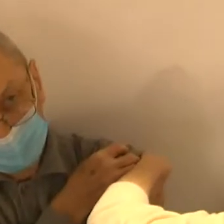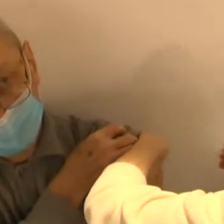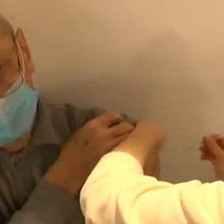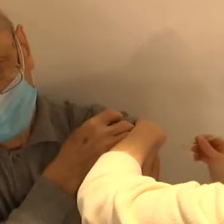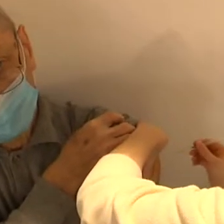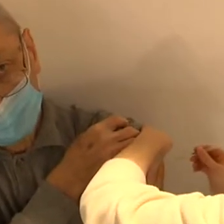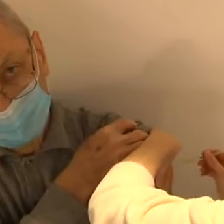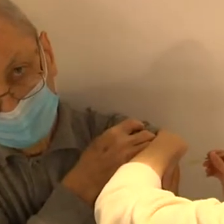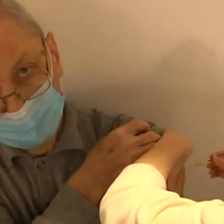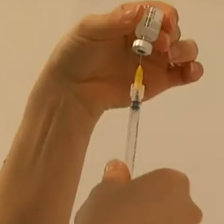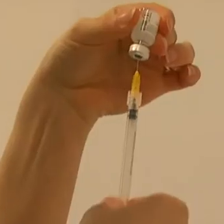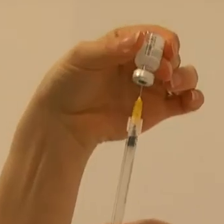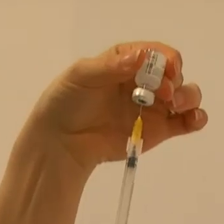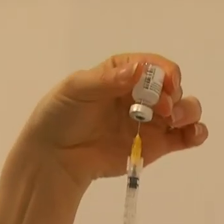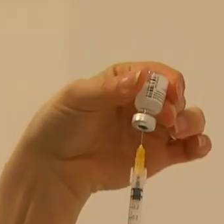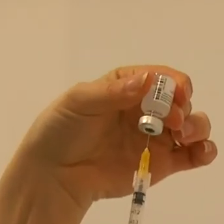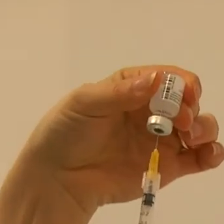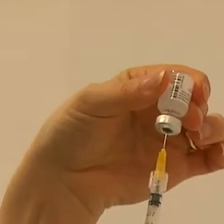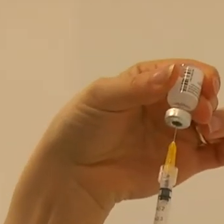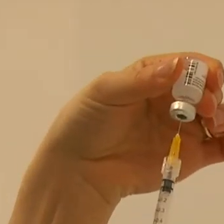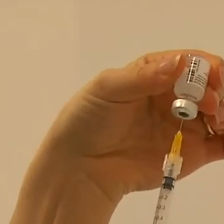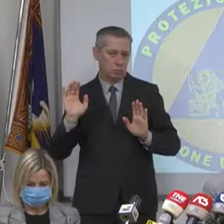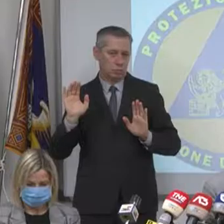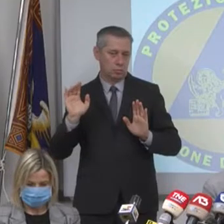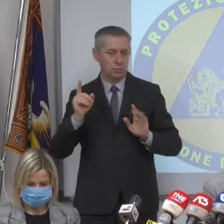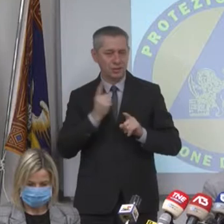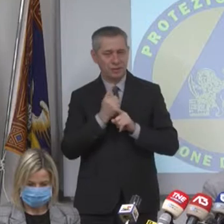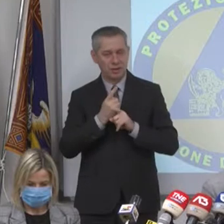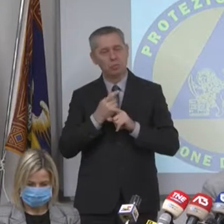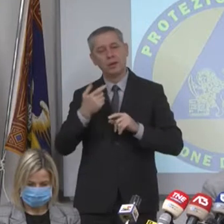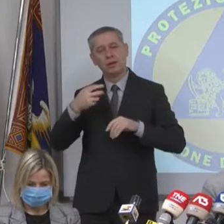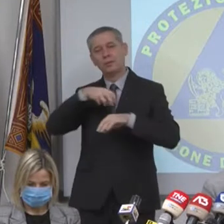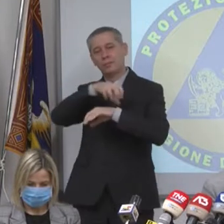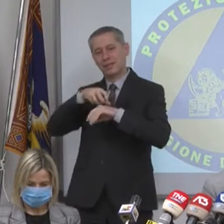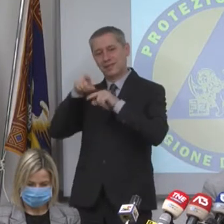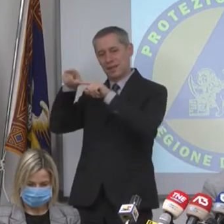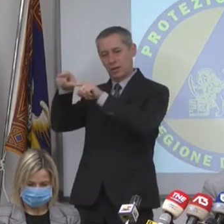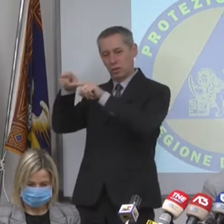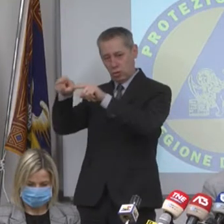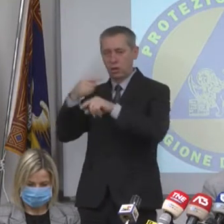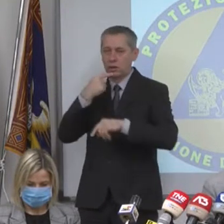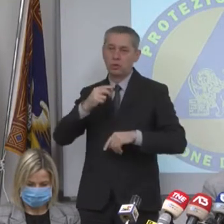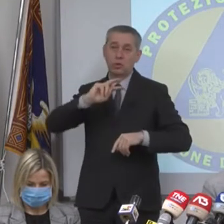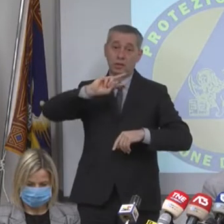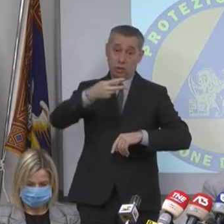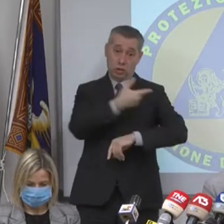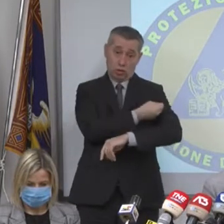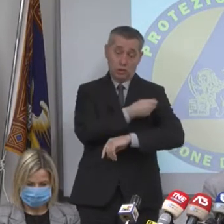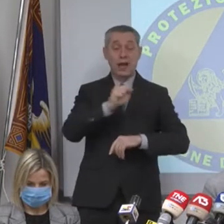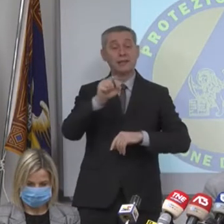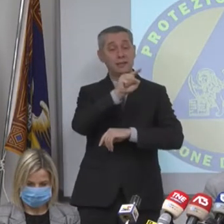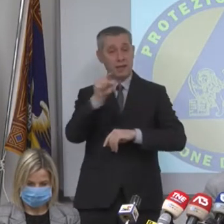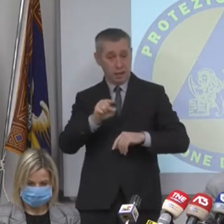70, mentre un punto fermo è fissato sulle seconde dosi. Il Ministero ha chiarito che i richiami AstraZeneca sono AstraZeneca